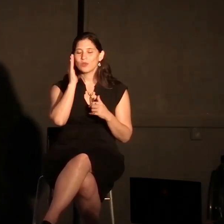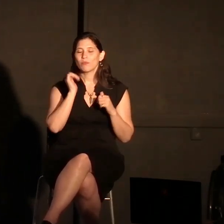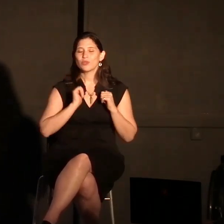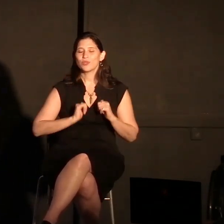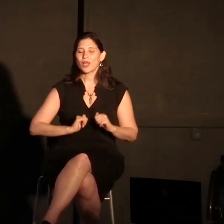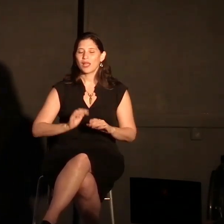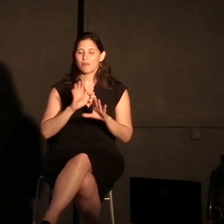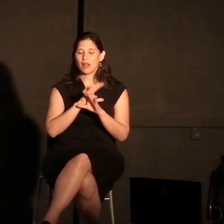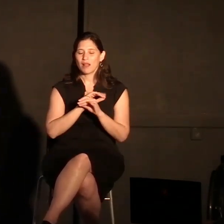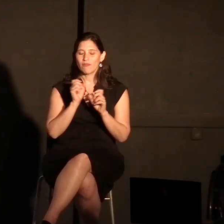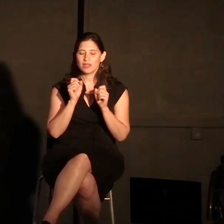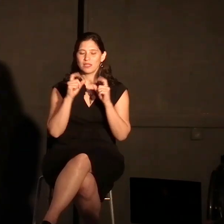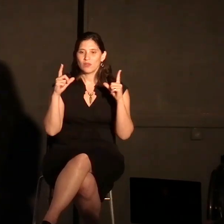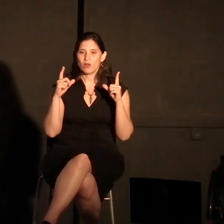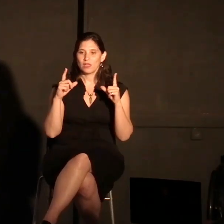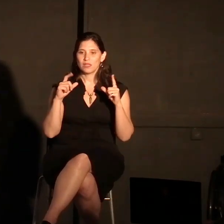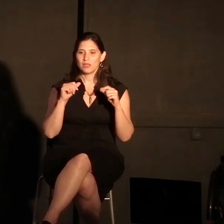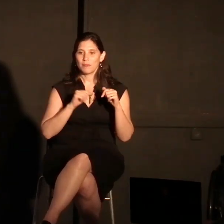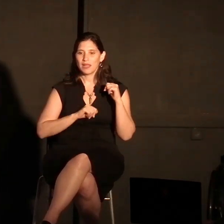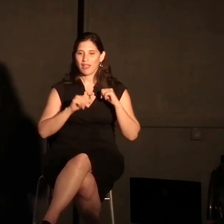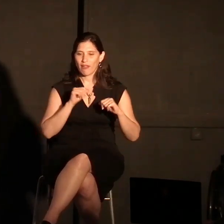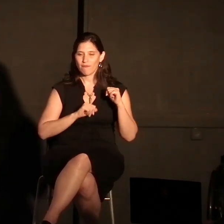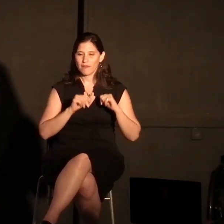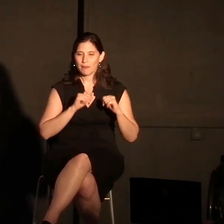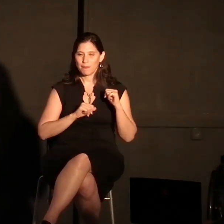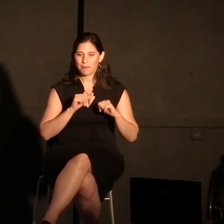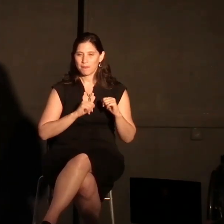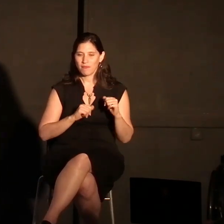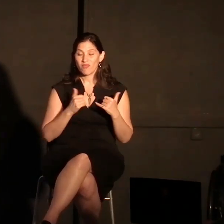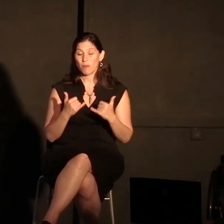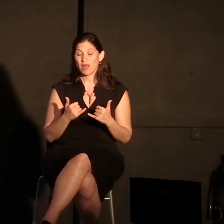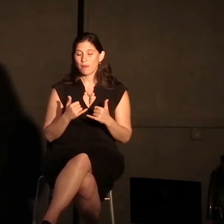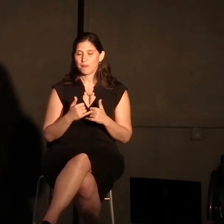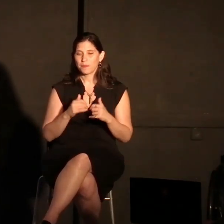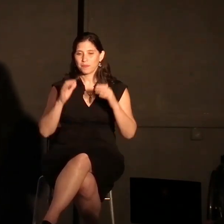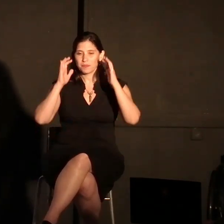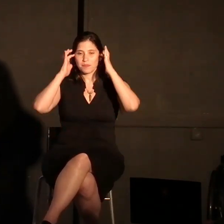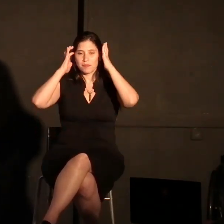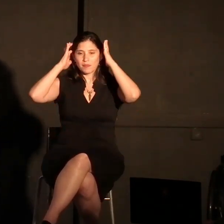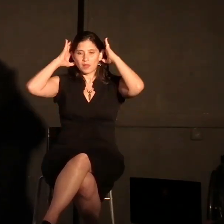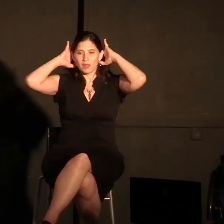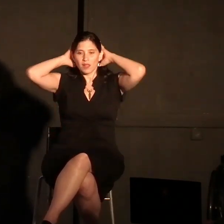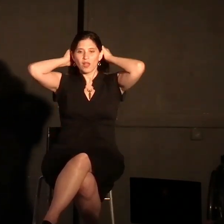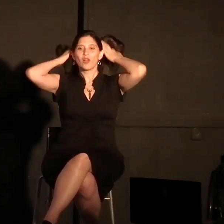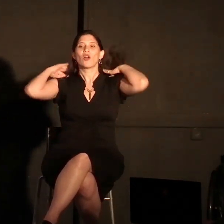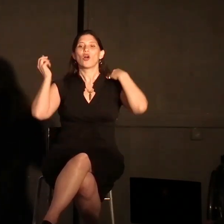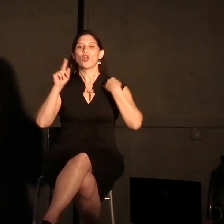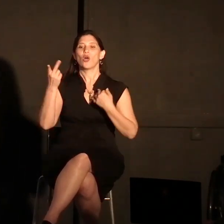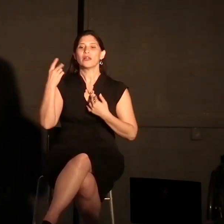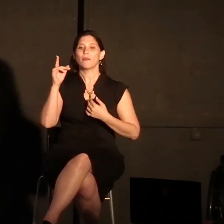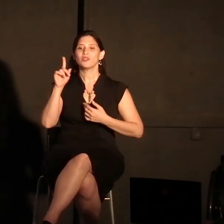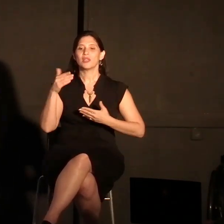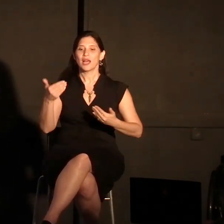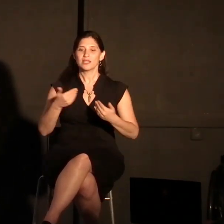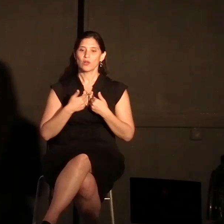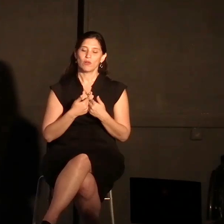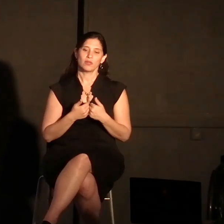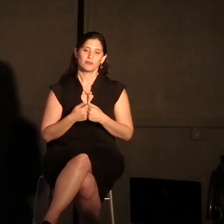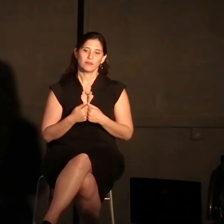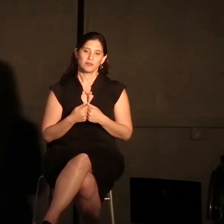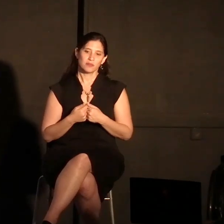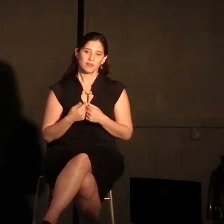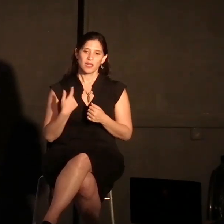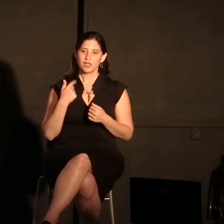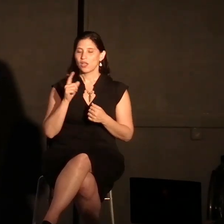בשקט ואז התעוררתי מכאבים והפעם לא היה מי שיעזור לי אני לא אהייה